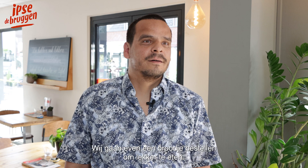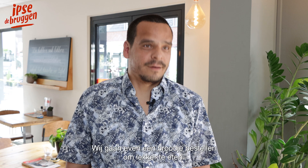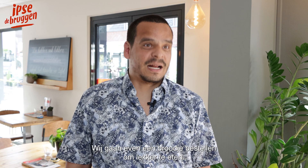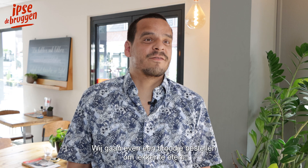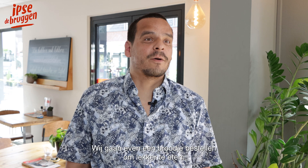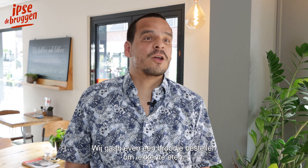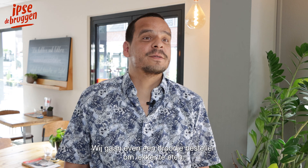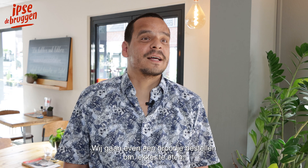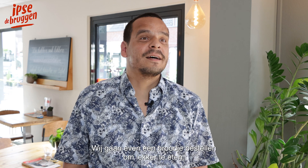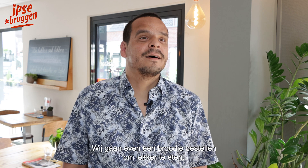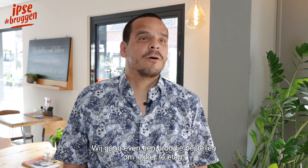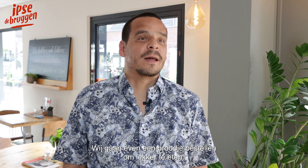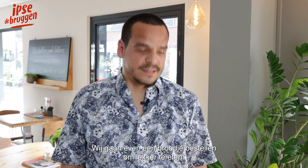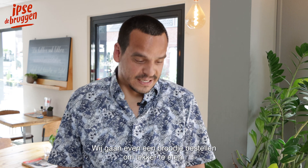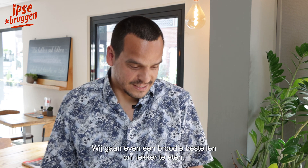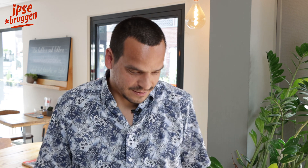We gaan even een broodje bestellen om lekker te eten.